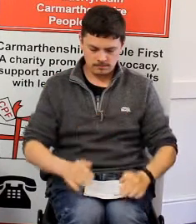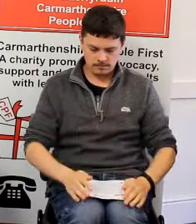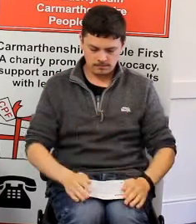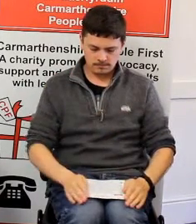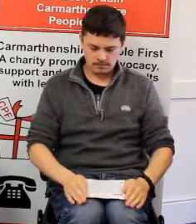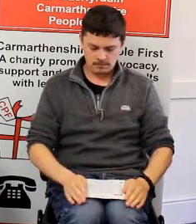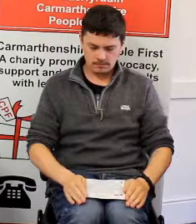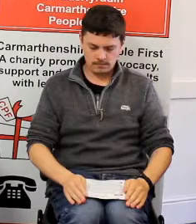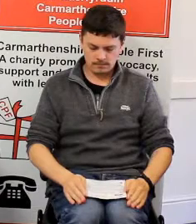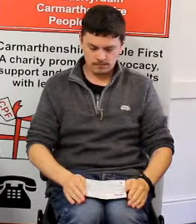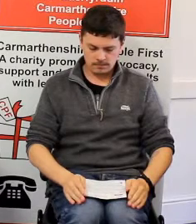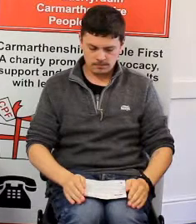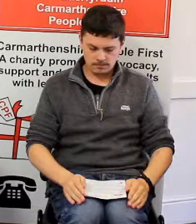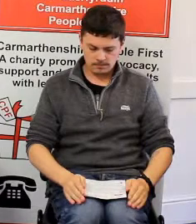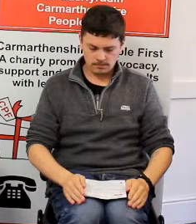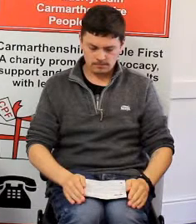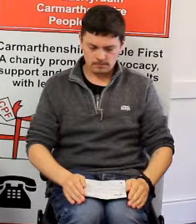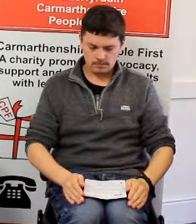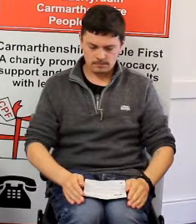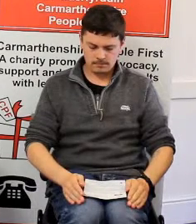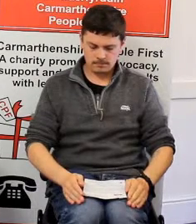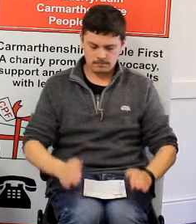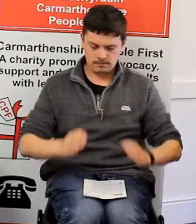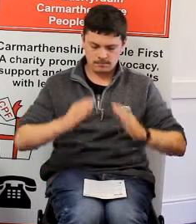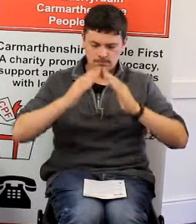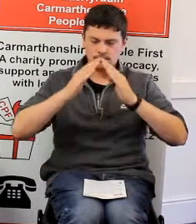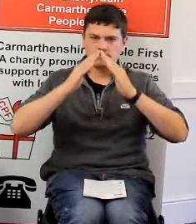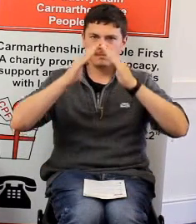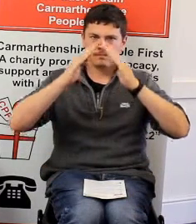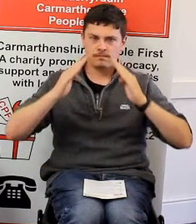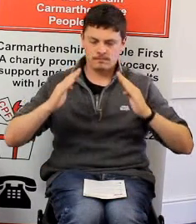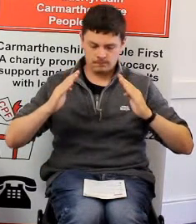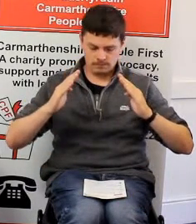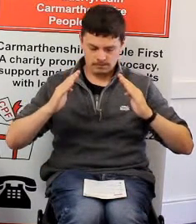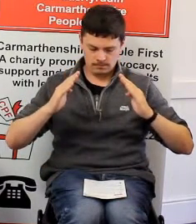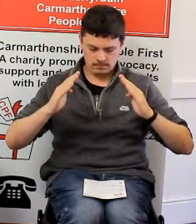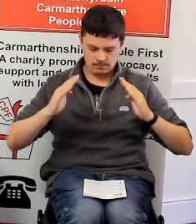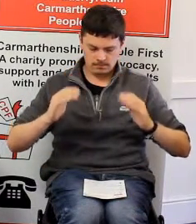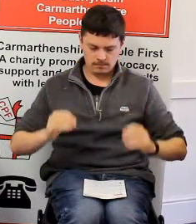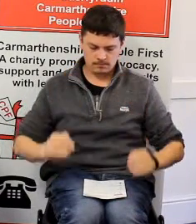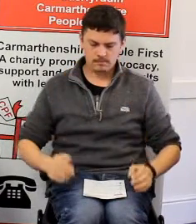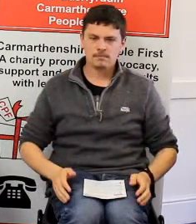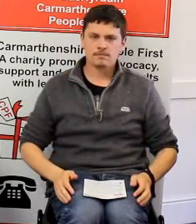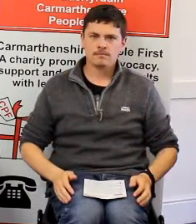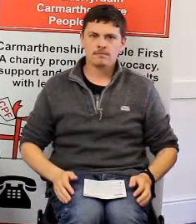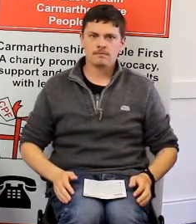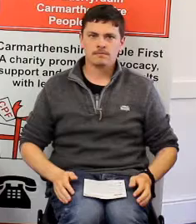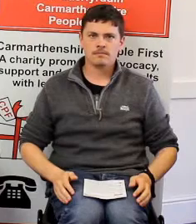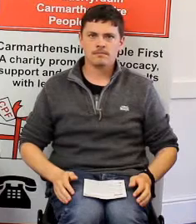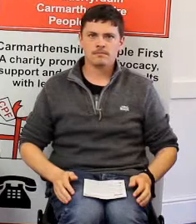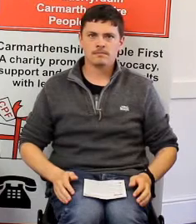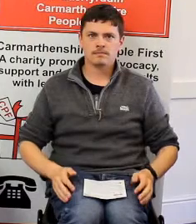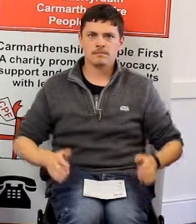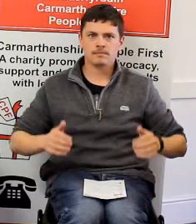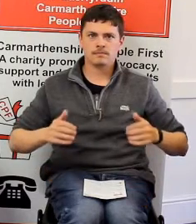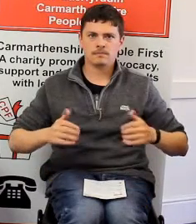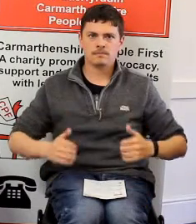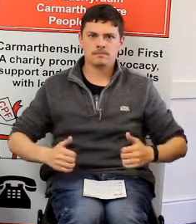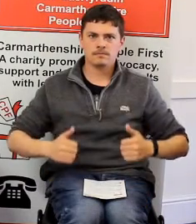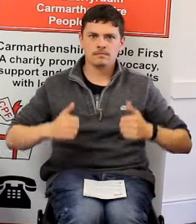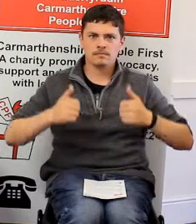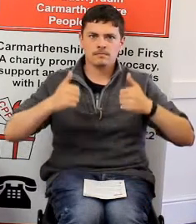gwasanaethau cynogaeth, a llety I wneud yn siŵr fod pobl sydd ag anabyddau